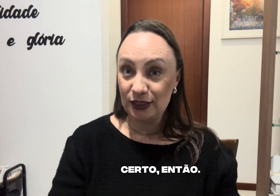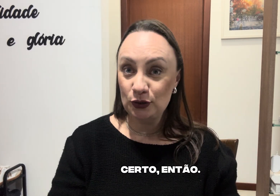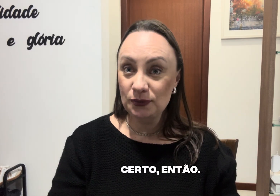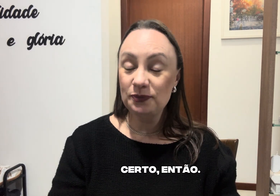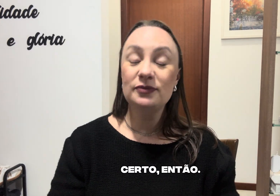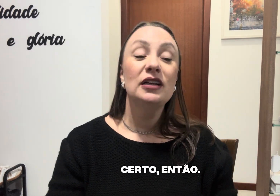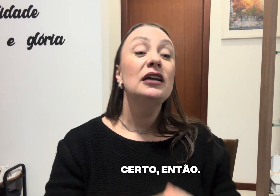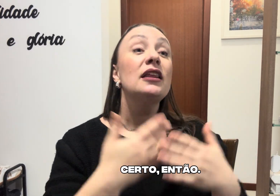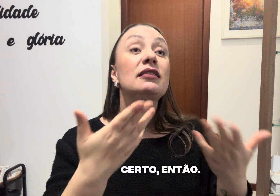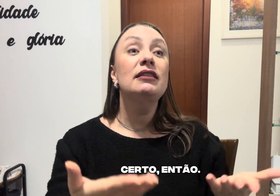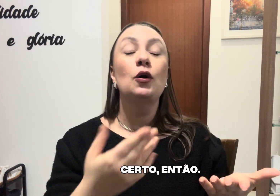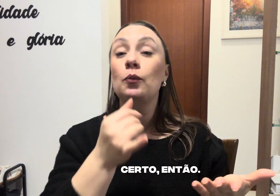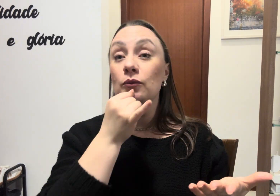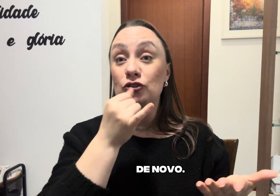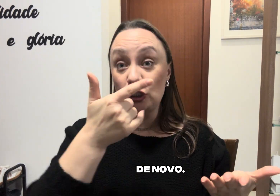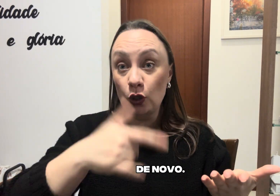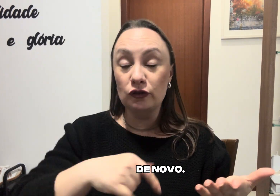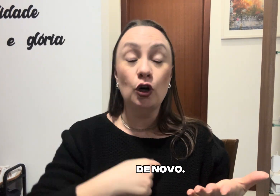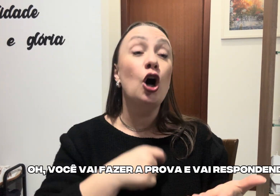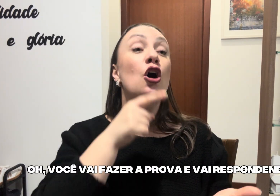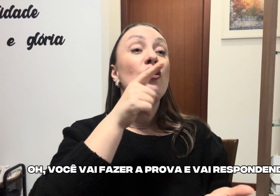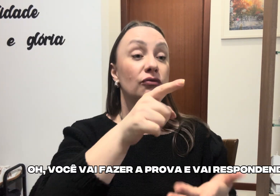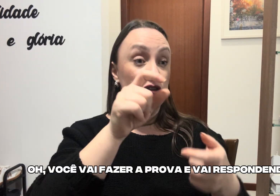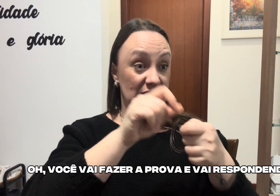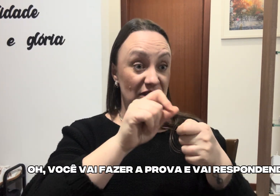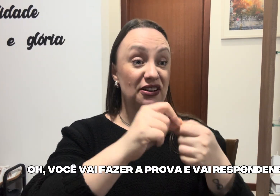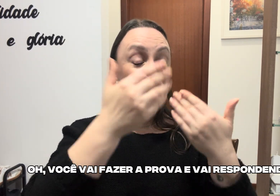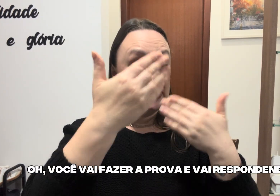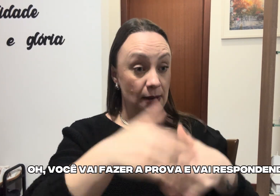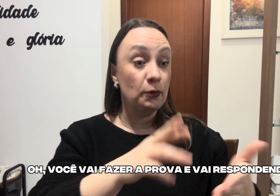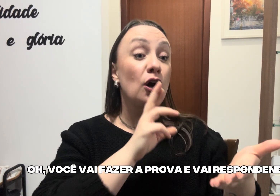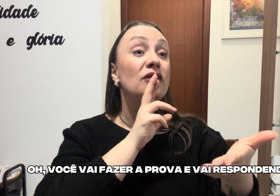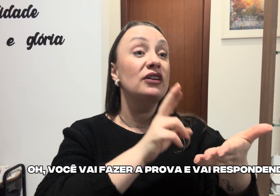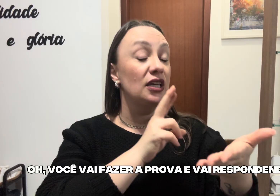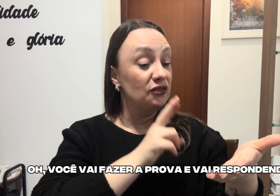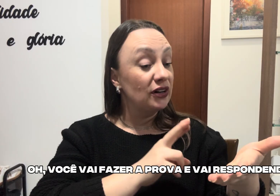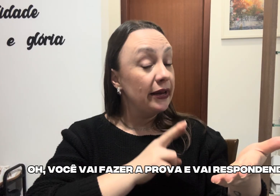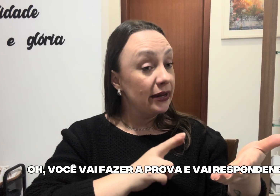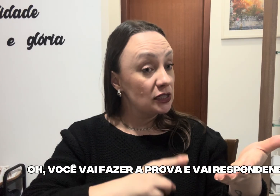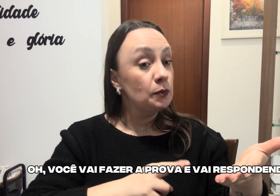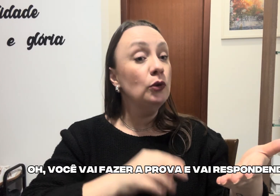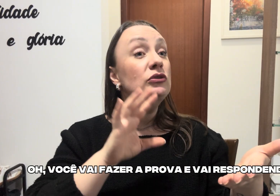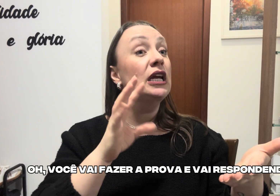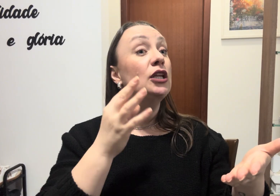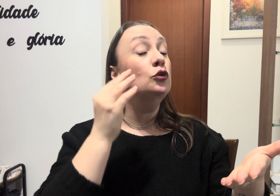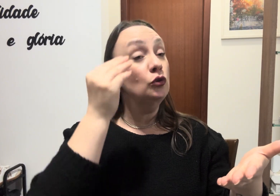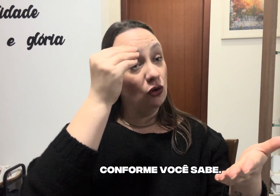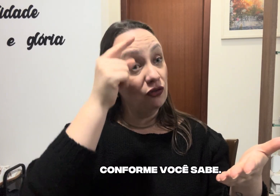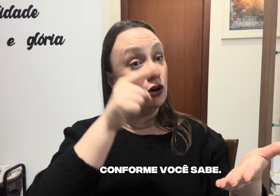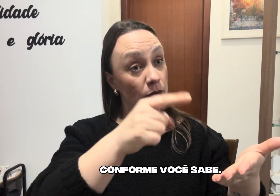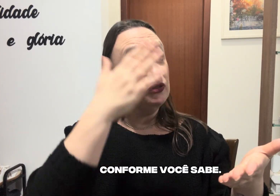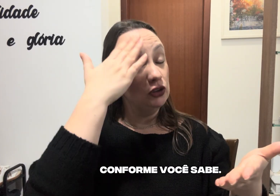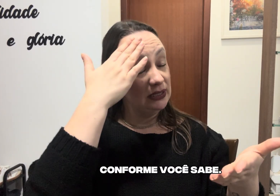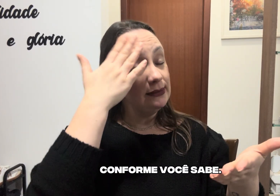certo? Então, de novo, ó, você vai fazer a prova e vai respondendo conforme você